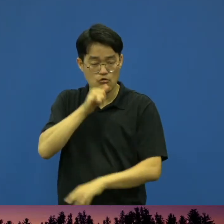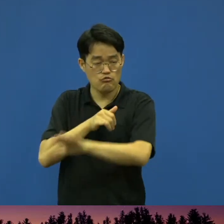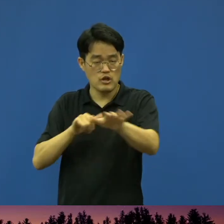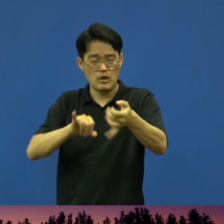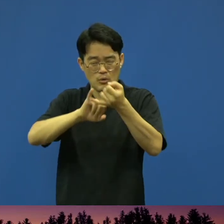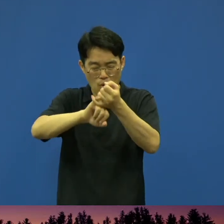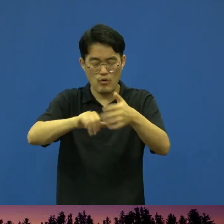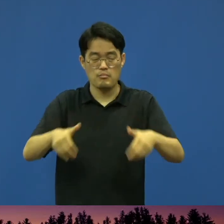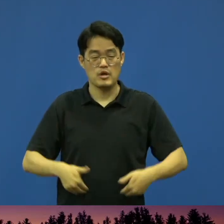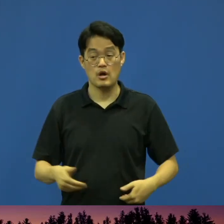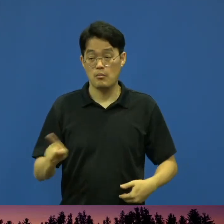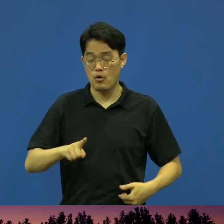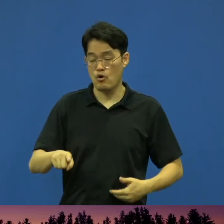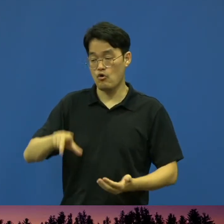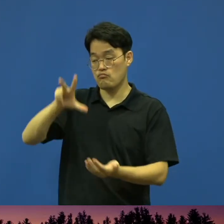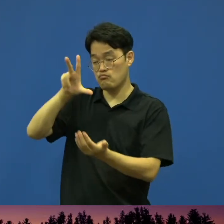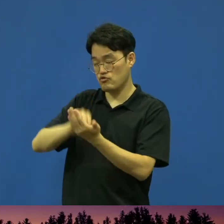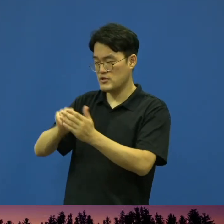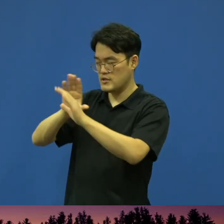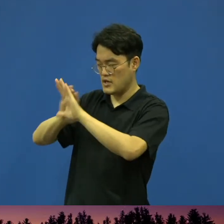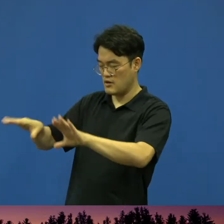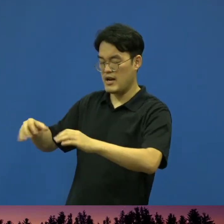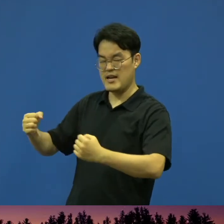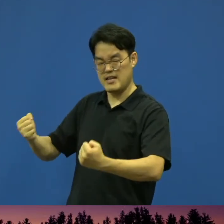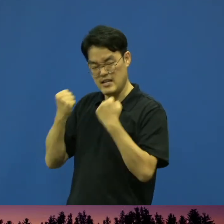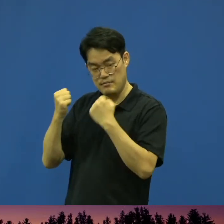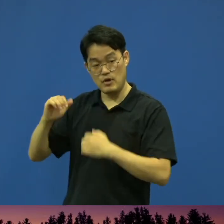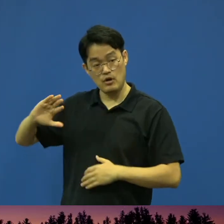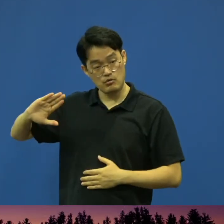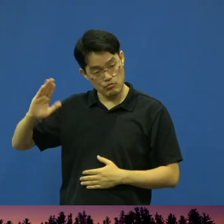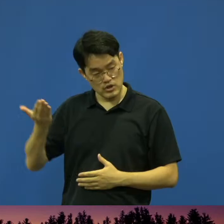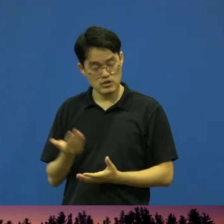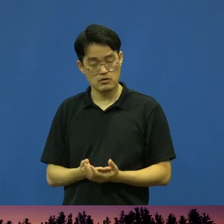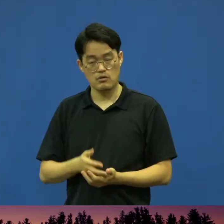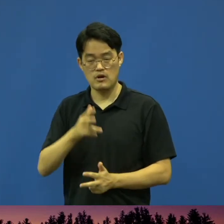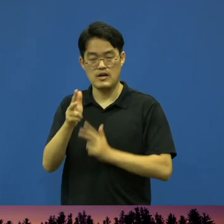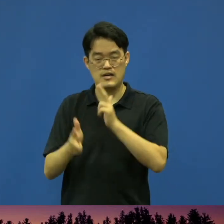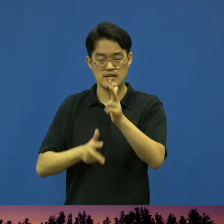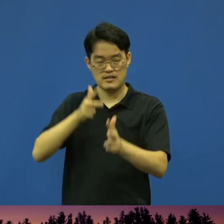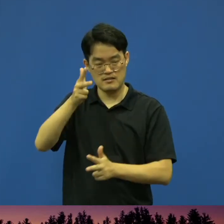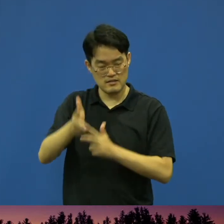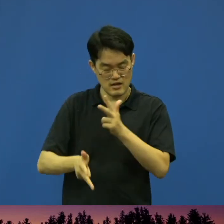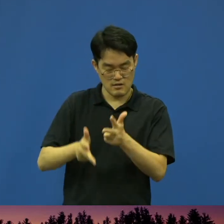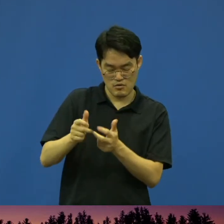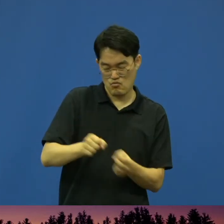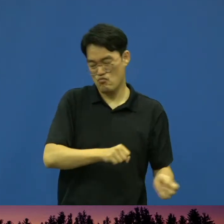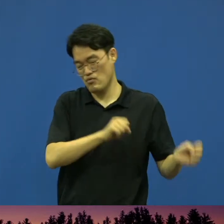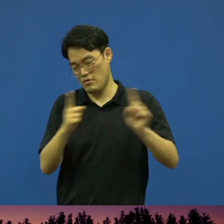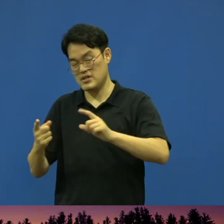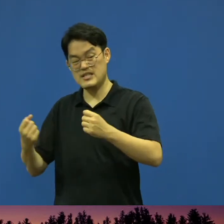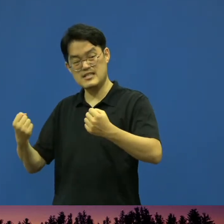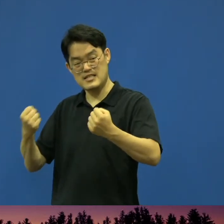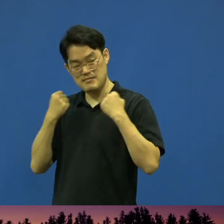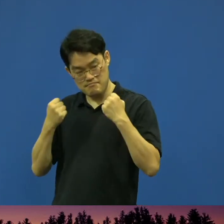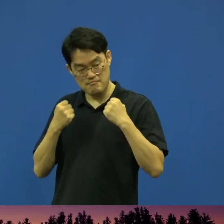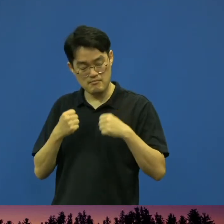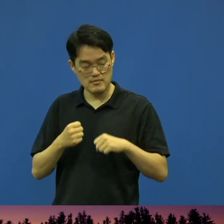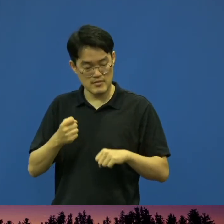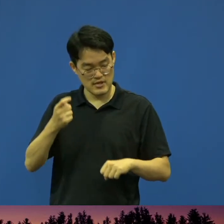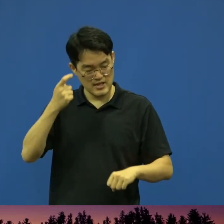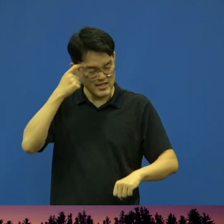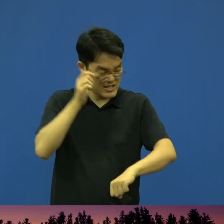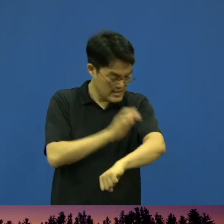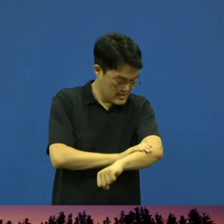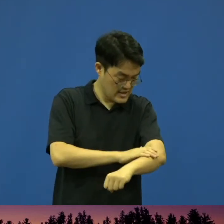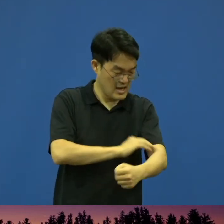하나입니다. 문제를 푸는 힘이요, 상황을 분석하는 힘이요, 여러분, 아니에요. 오직